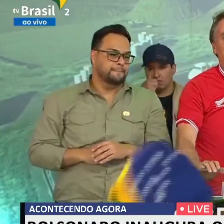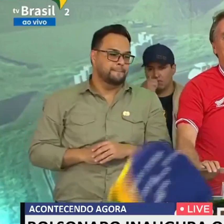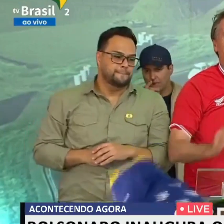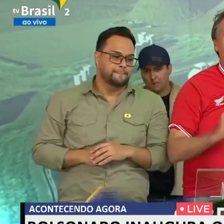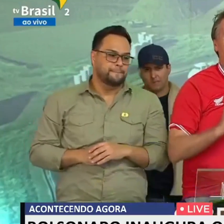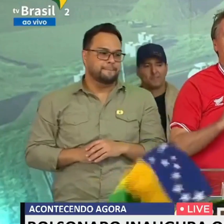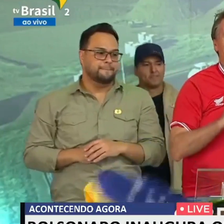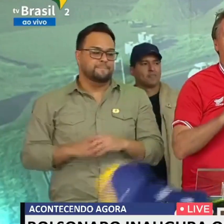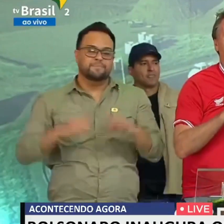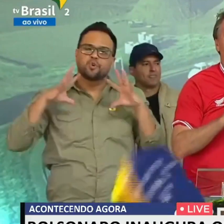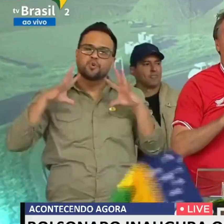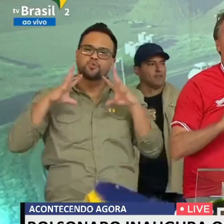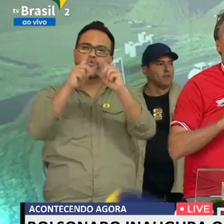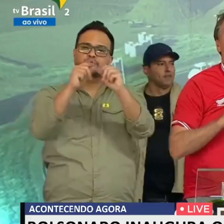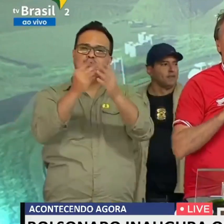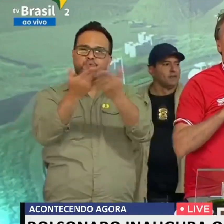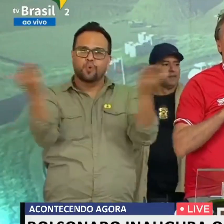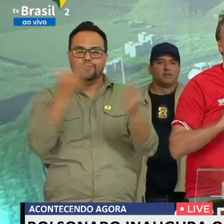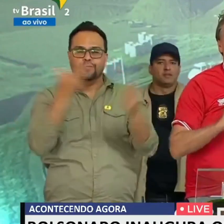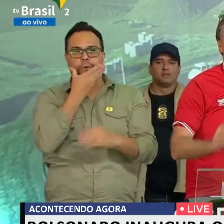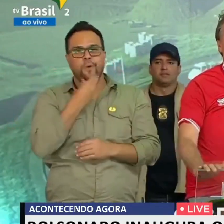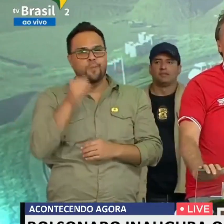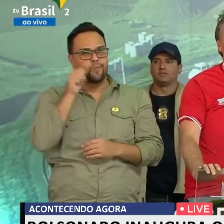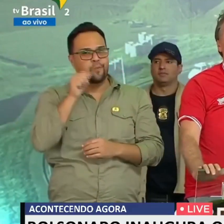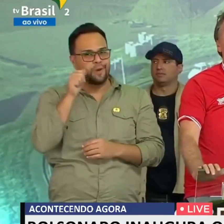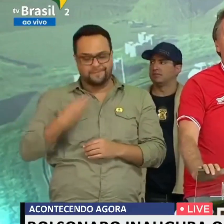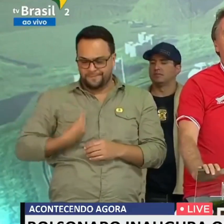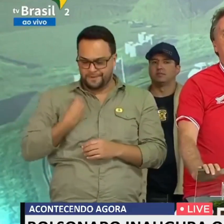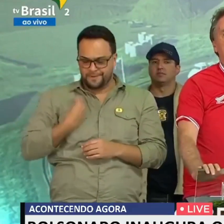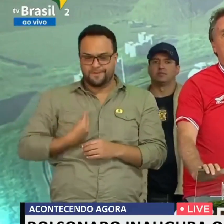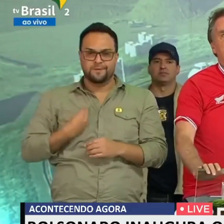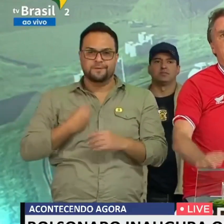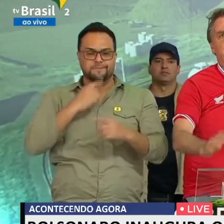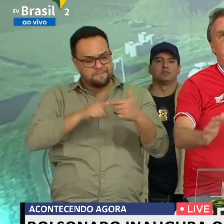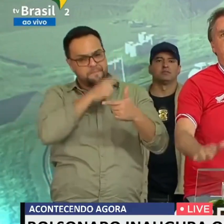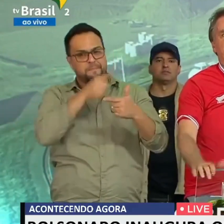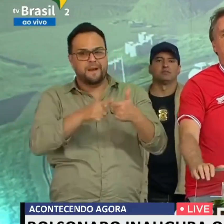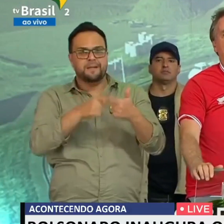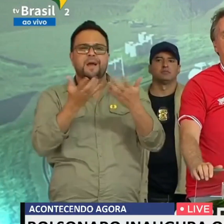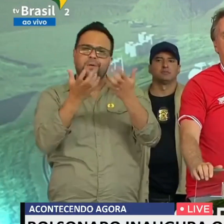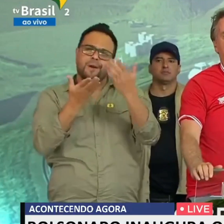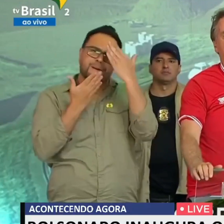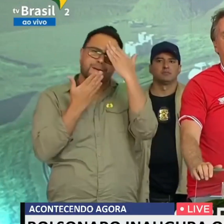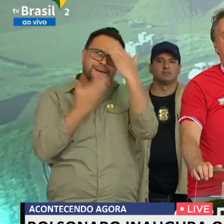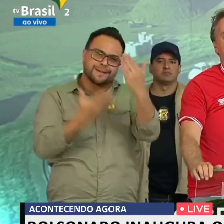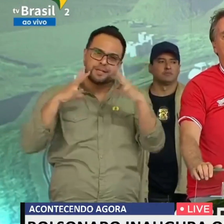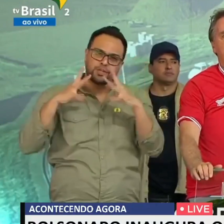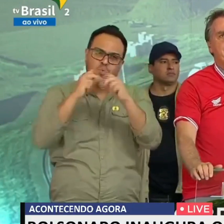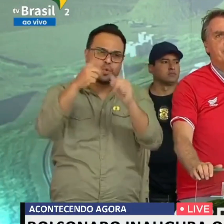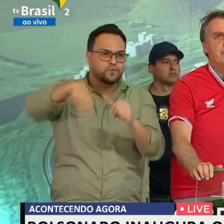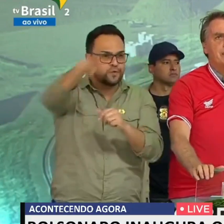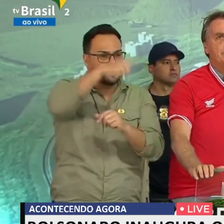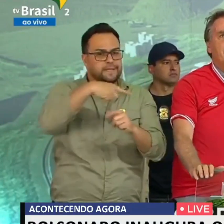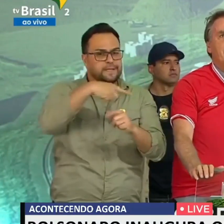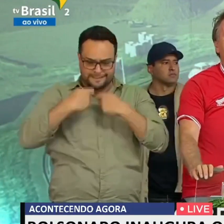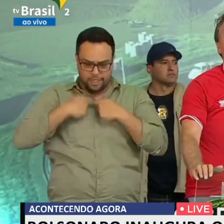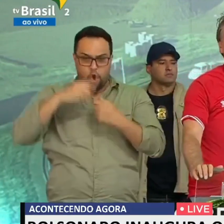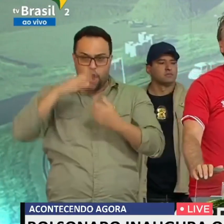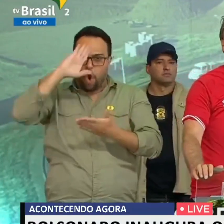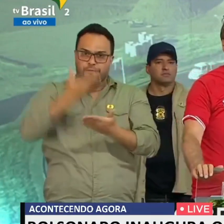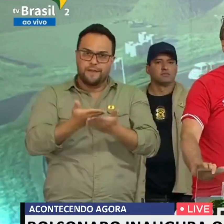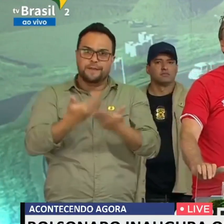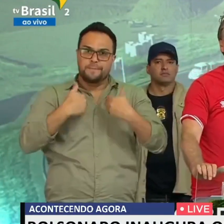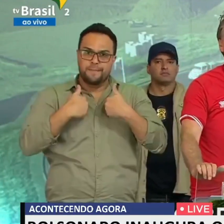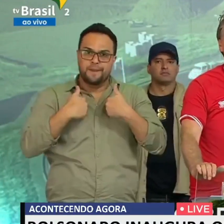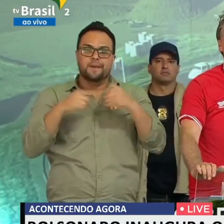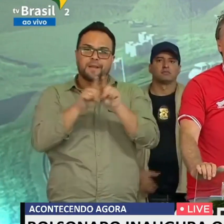Meus senhores e minhas senhoras, eu quero mais uma vez agradecer a todos vocês pela confiança, pela crença